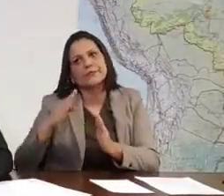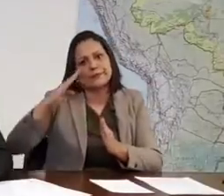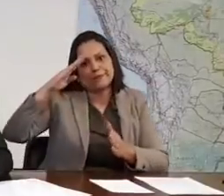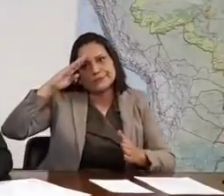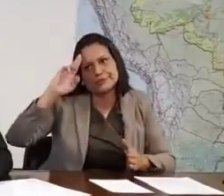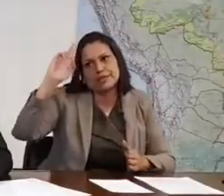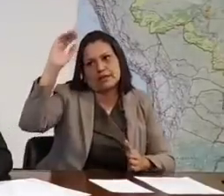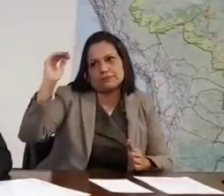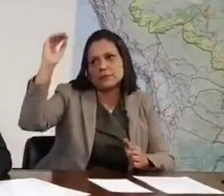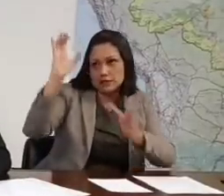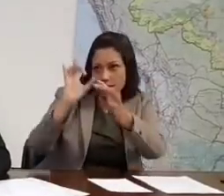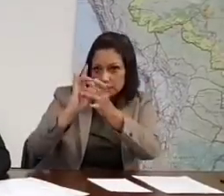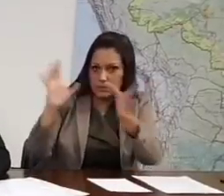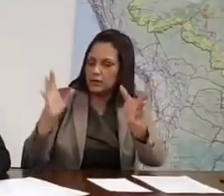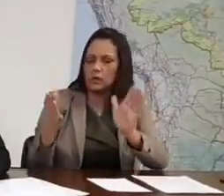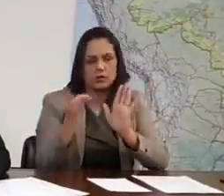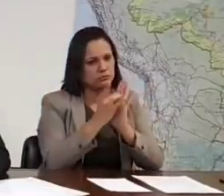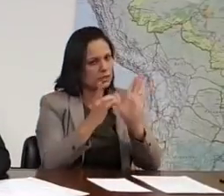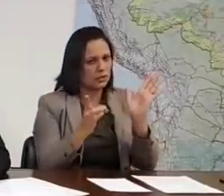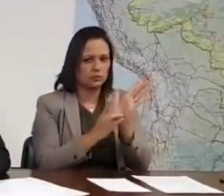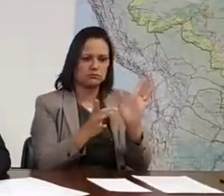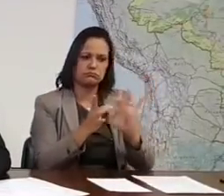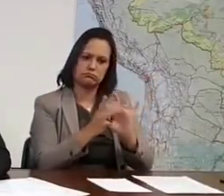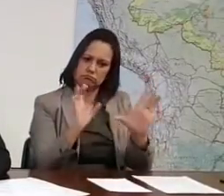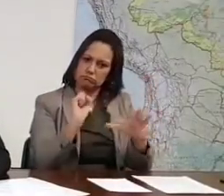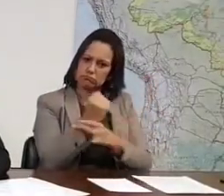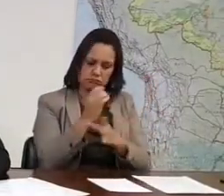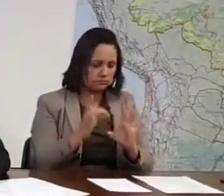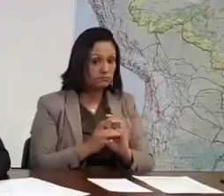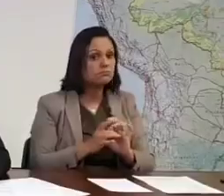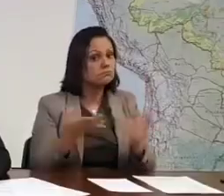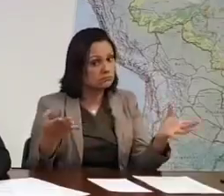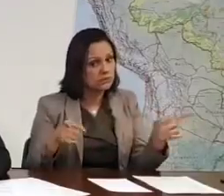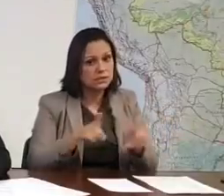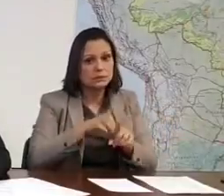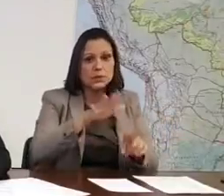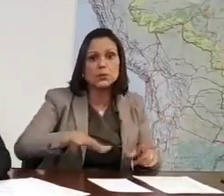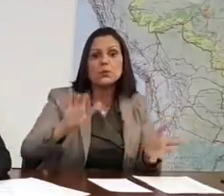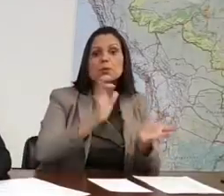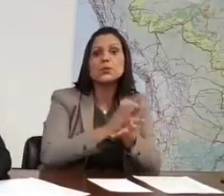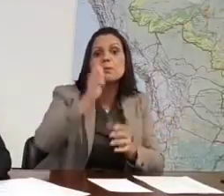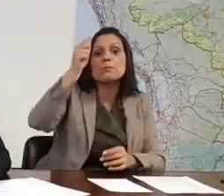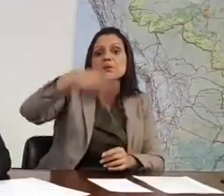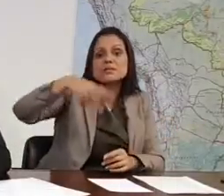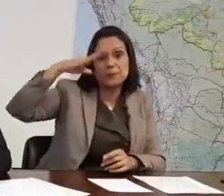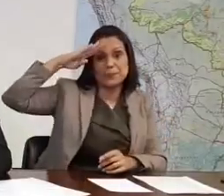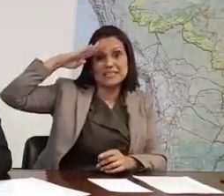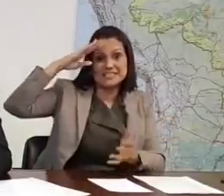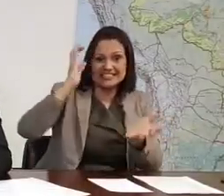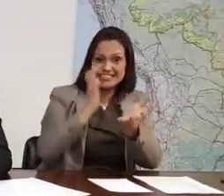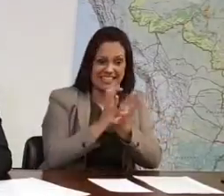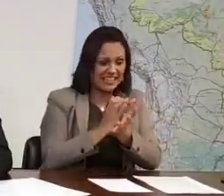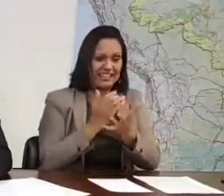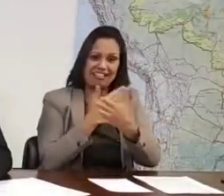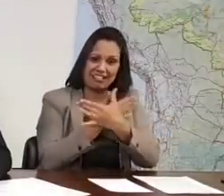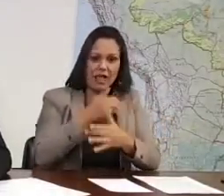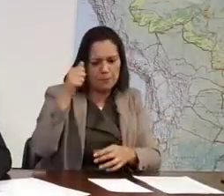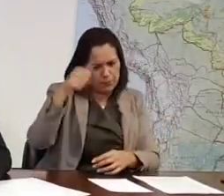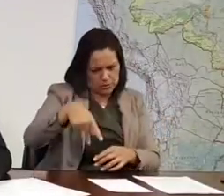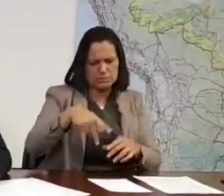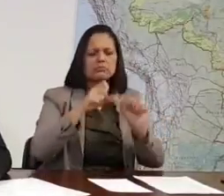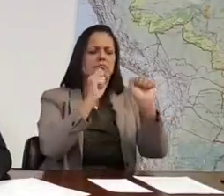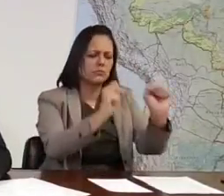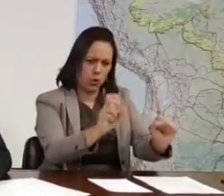né? Ele agora, o decreto garantiu para eles aí, bem como para os militares da reserva, remunerada.